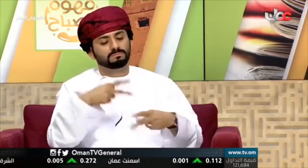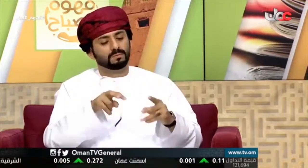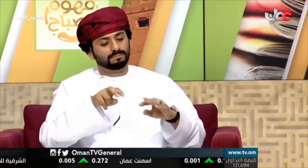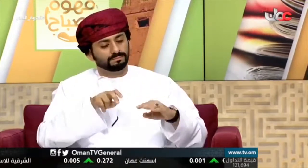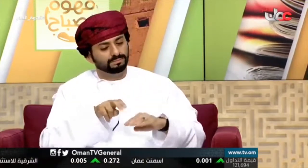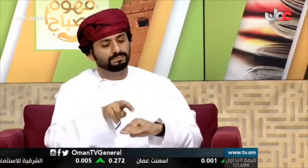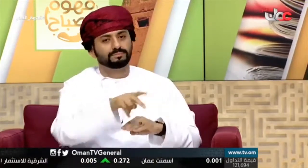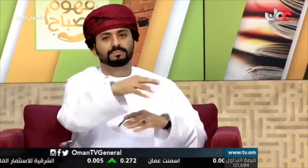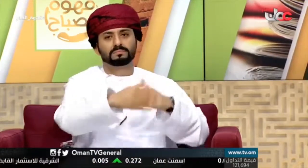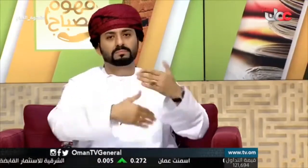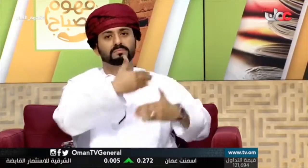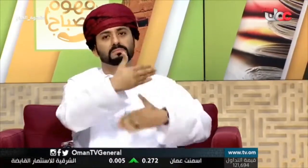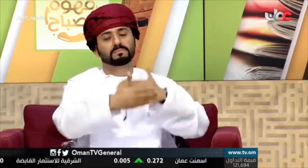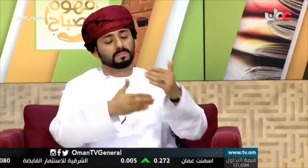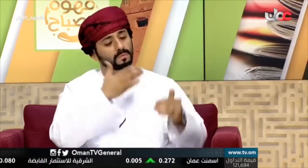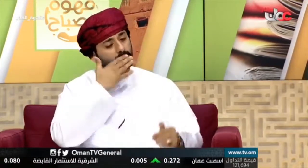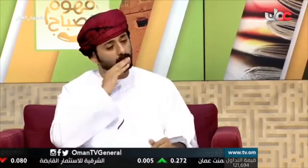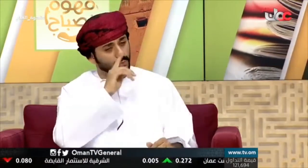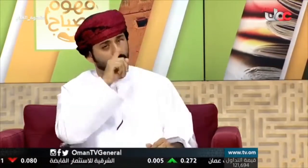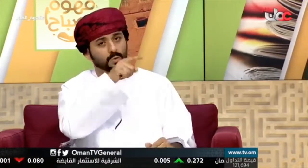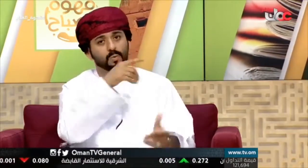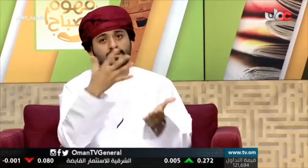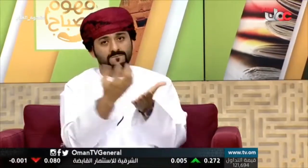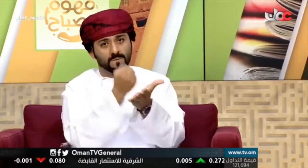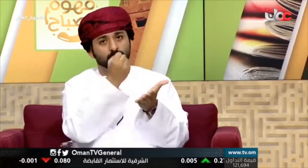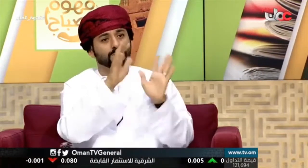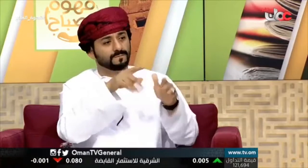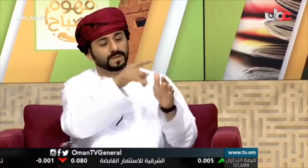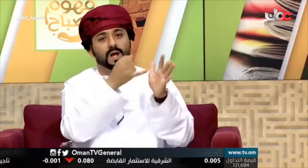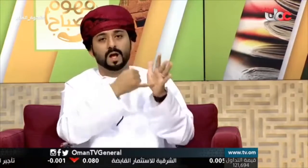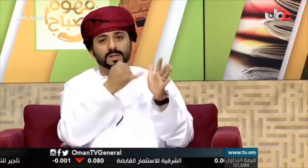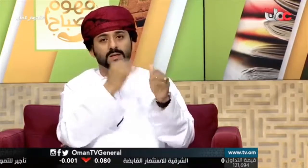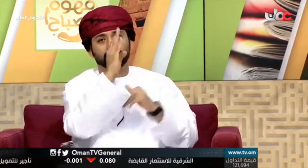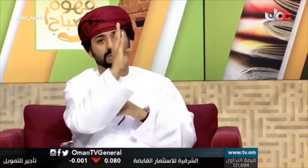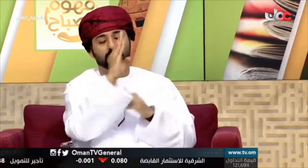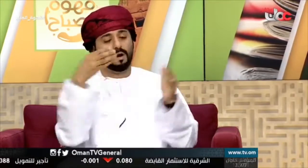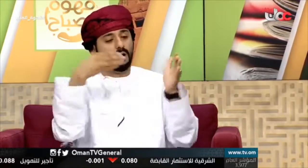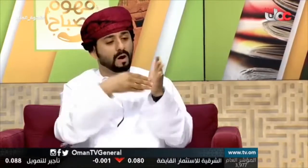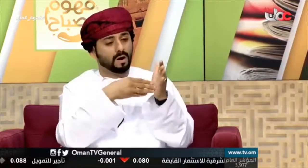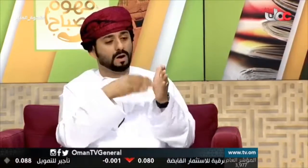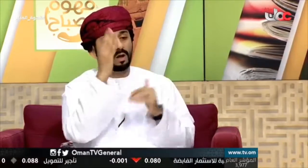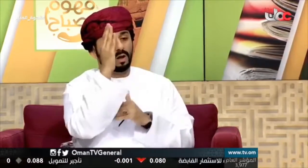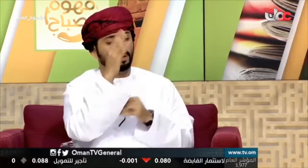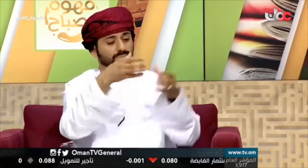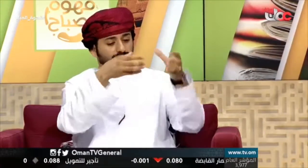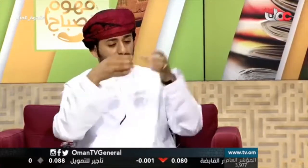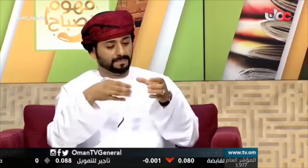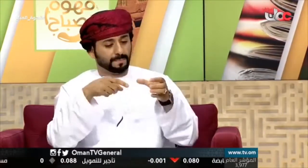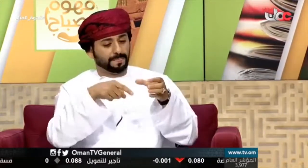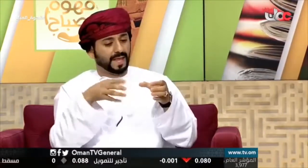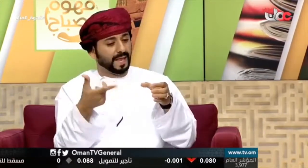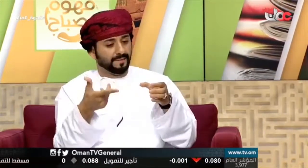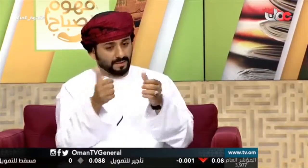فقط ويذهب للبحث عن خلايا النحل، وهذا أيضا ما شاء الله بشكل تجارة